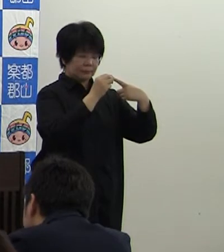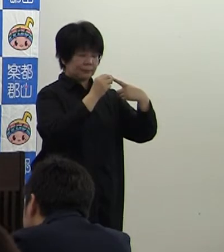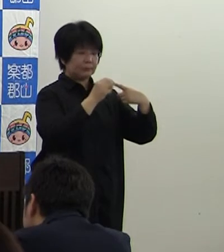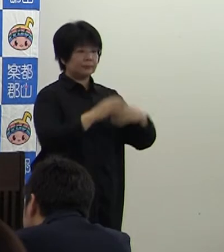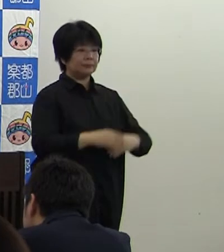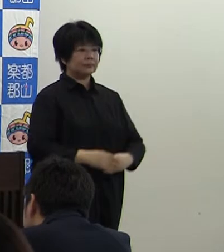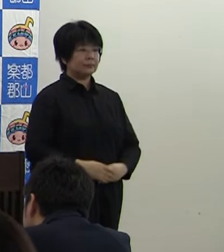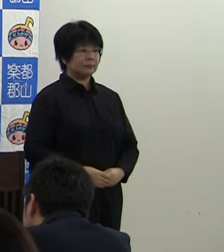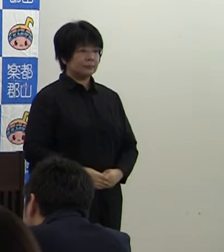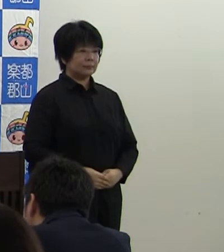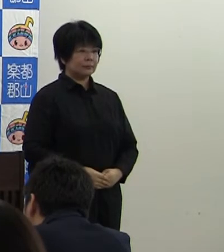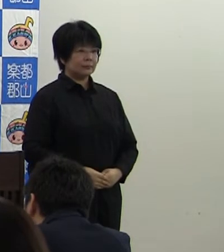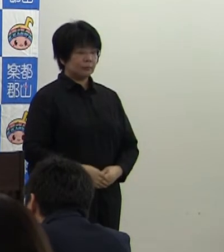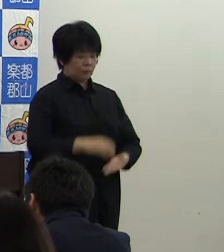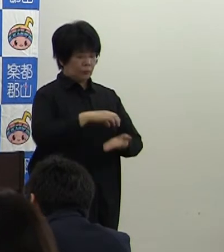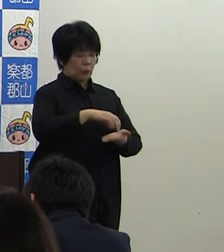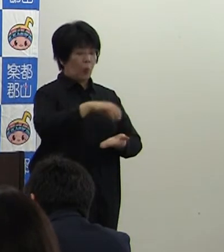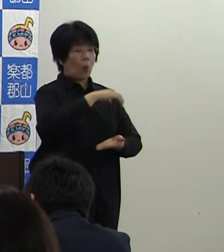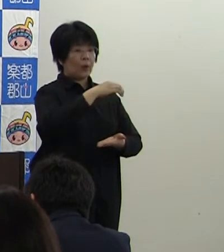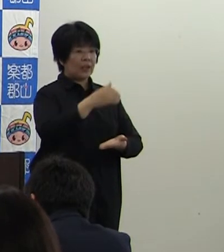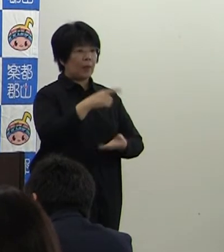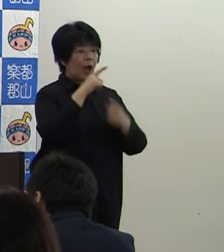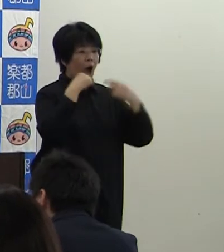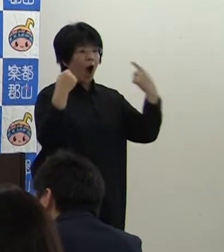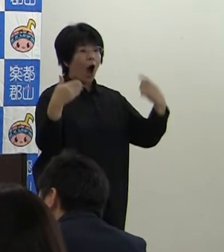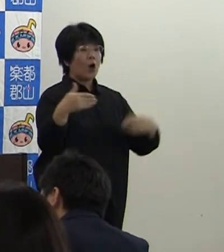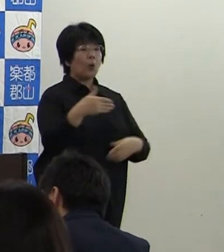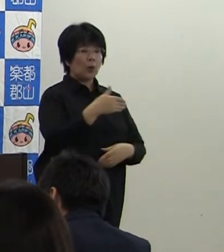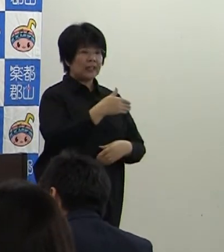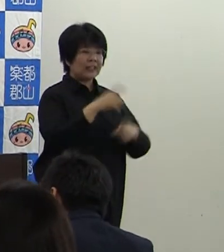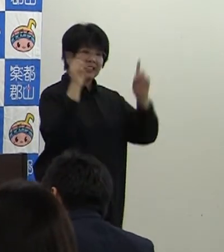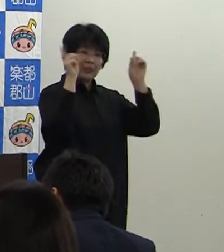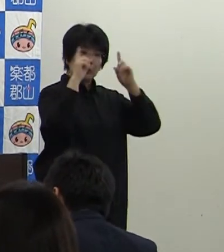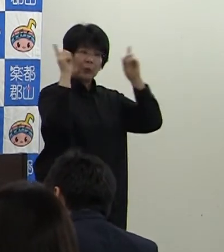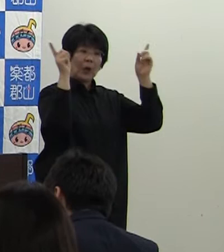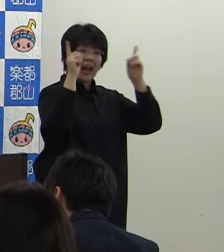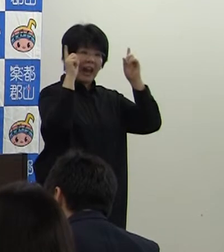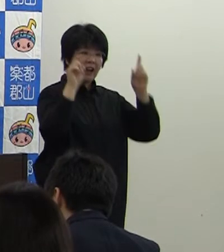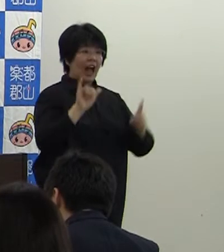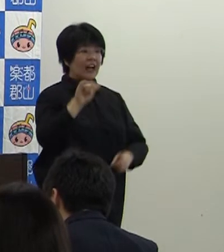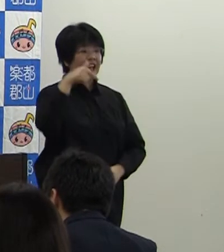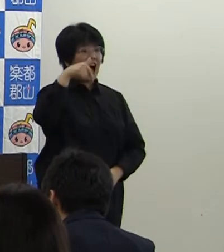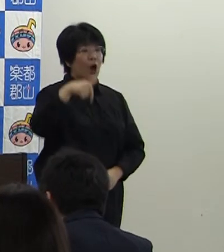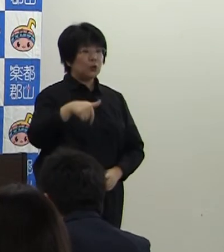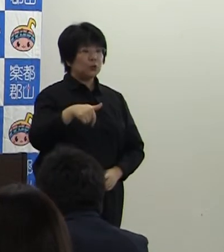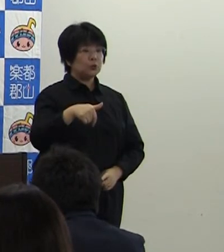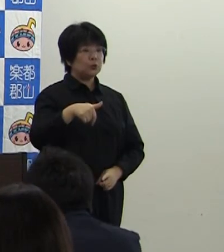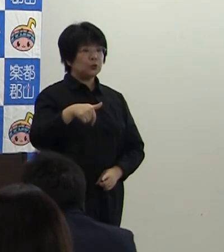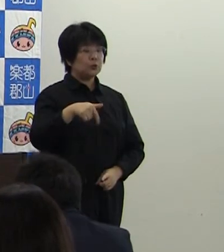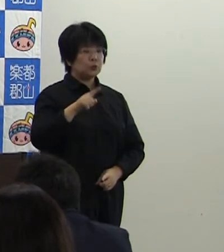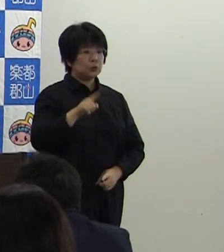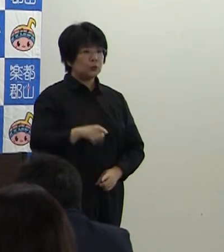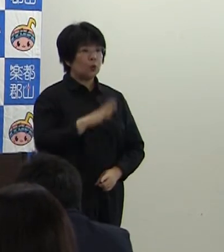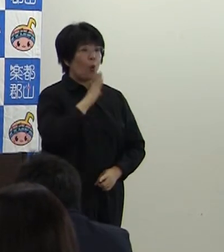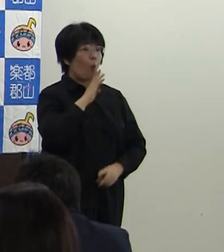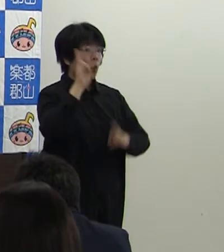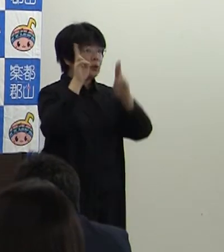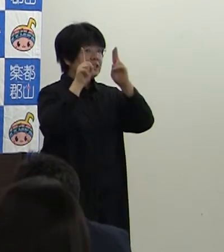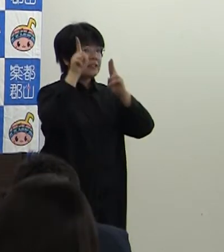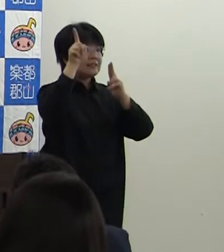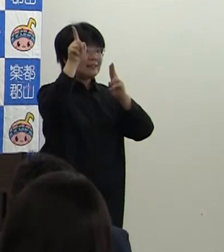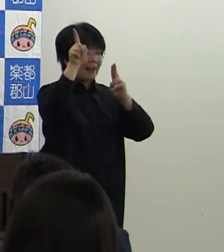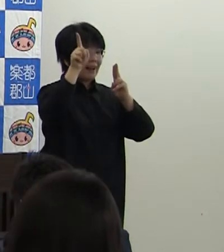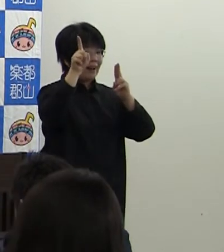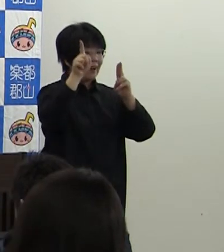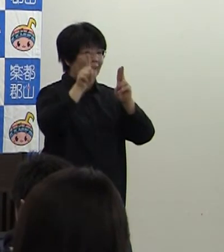ども、郡山市小池屋はヤフー本社社員レストランで実施するという PR、はい、イベントについてなんですけれども、